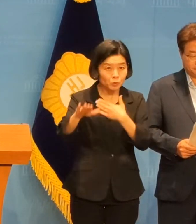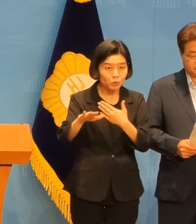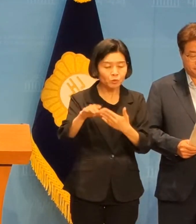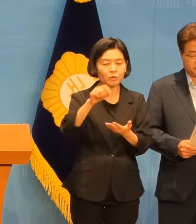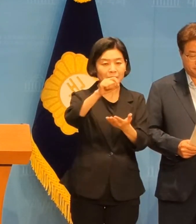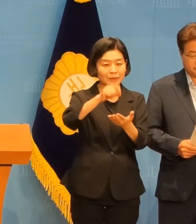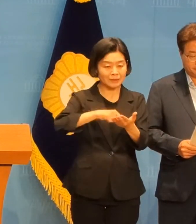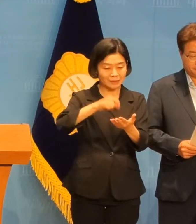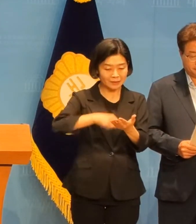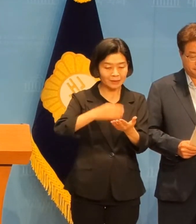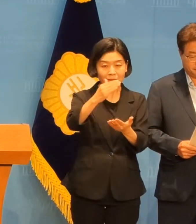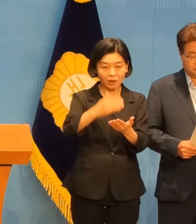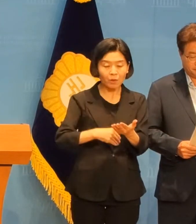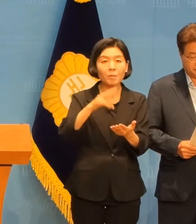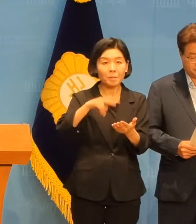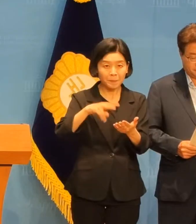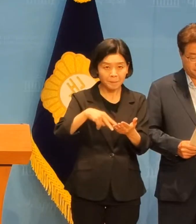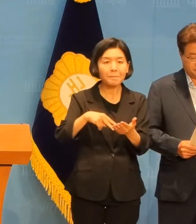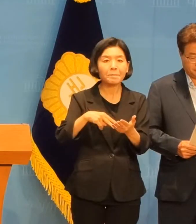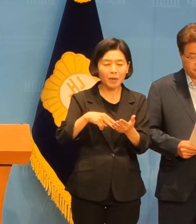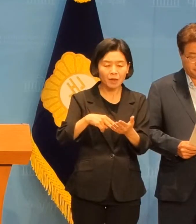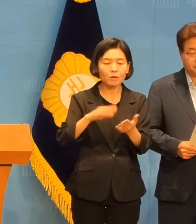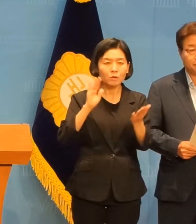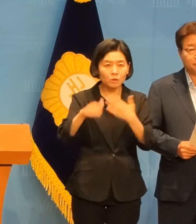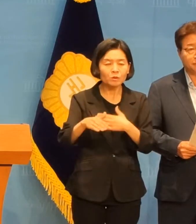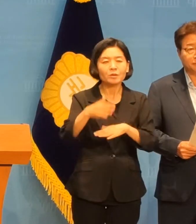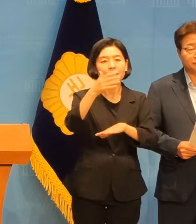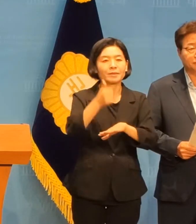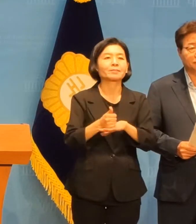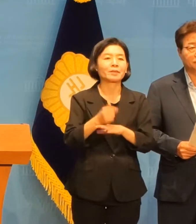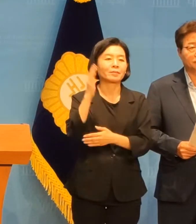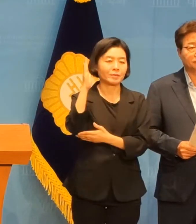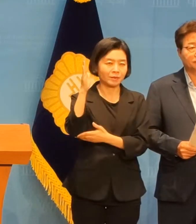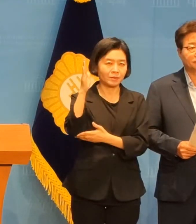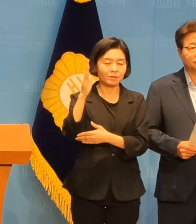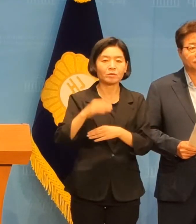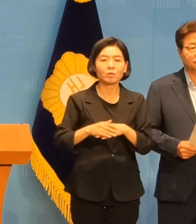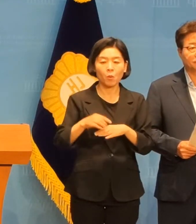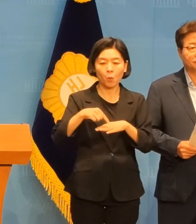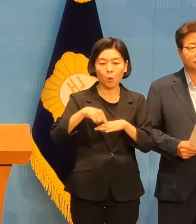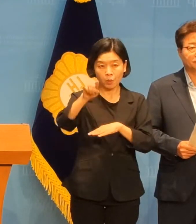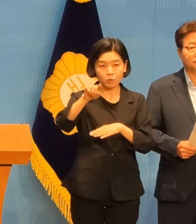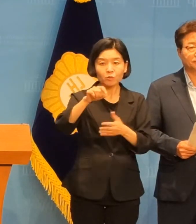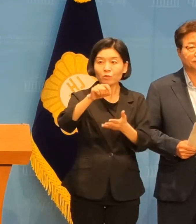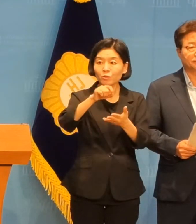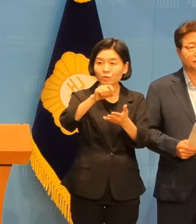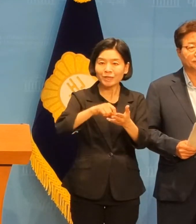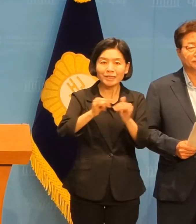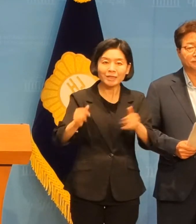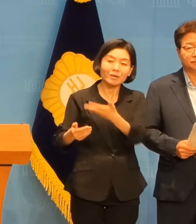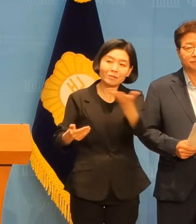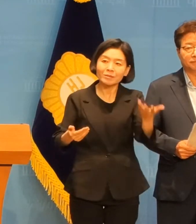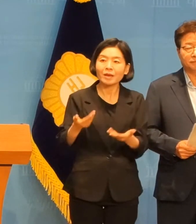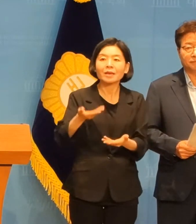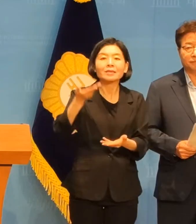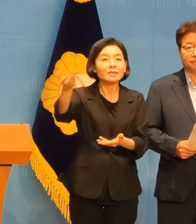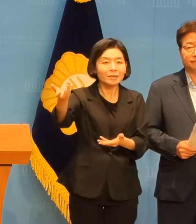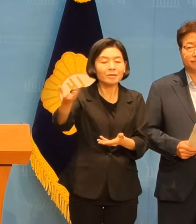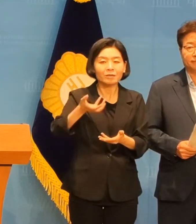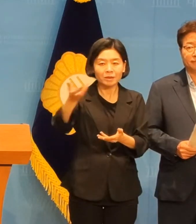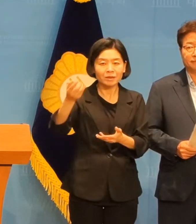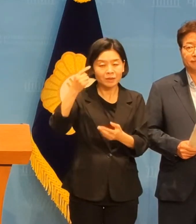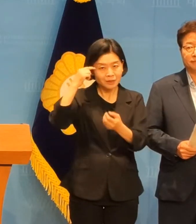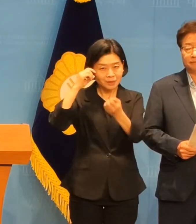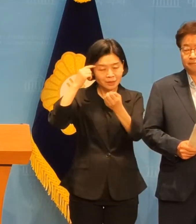낭독 이후에 마무리 발언 그리고 외부에서 기자님들 질의응답 시간 갖도록